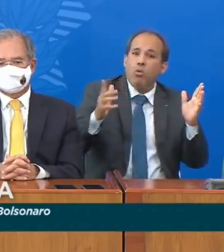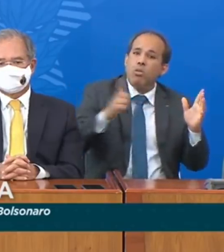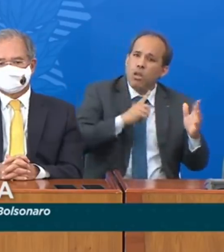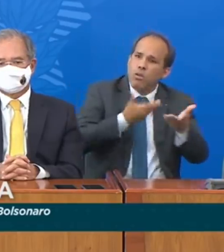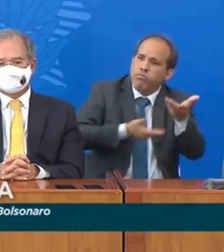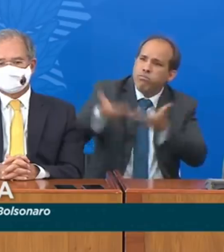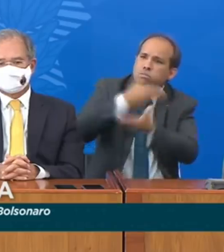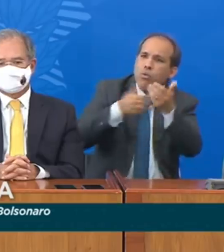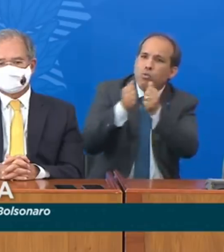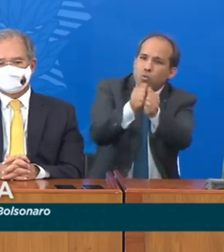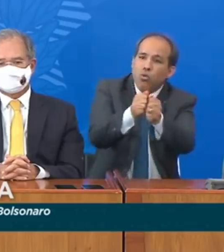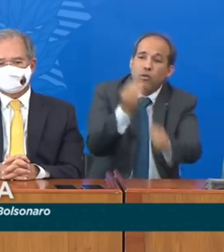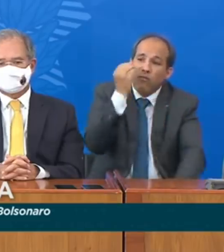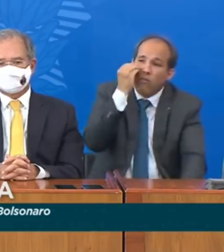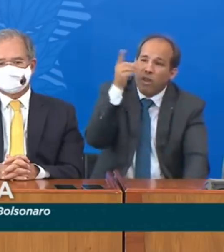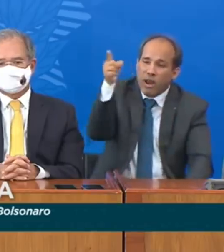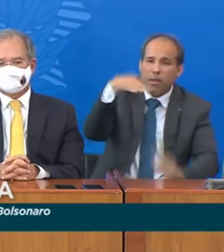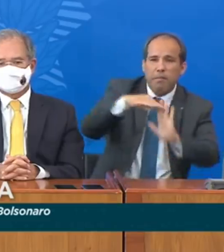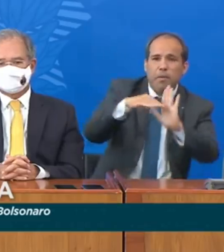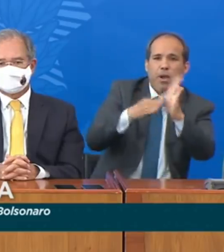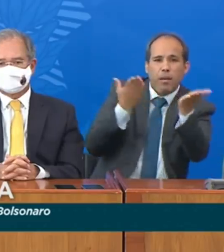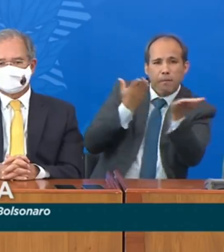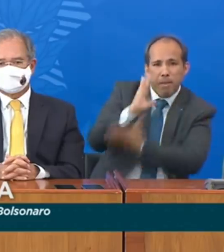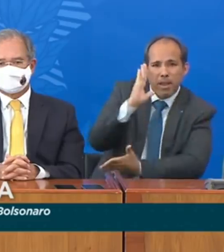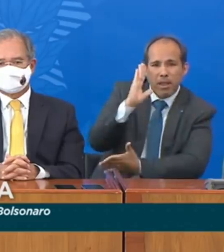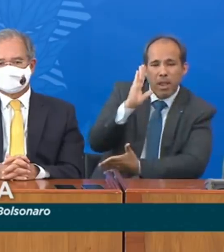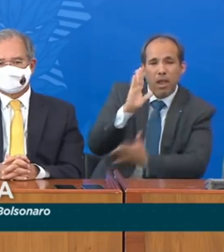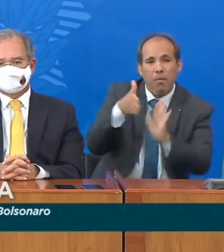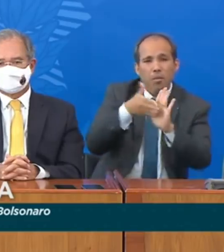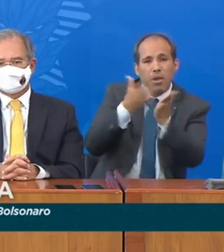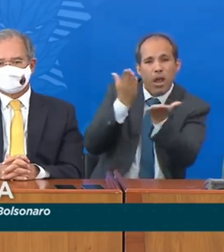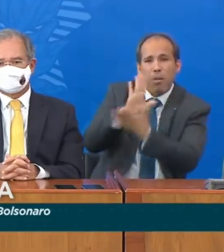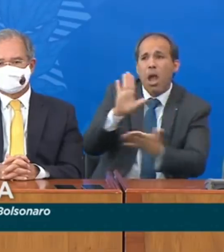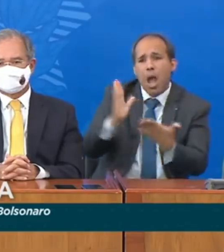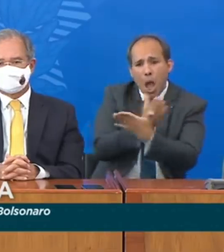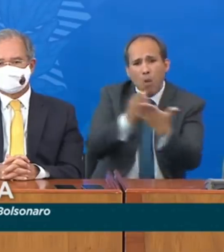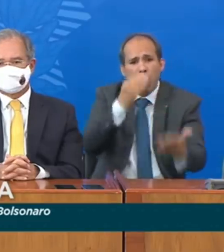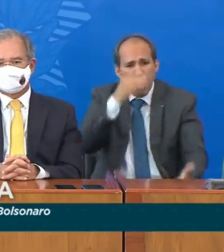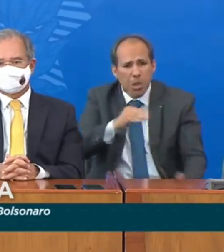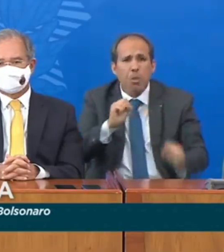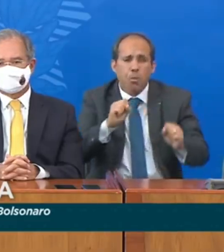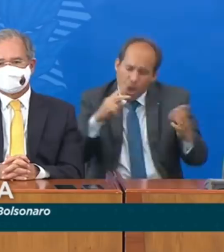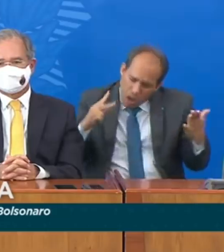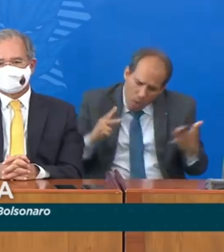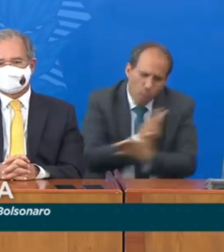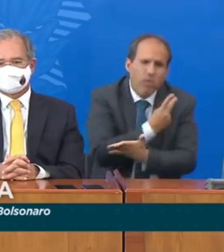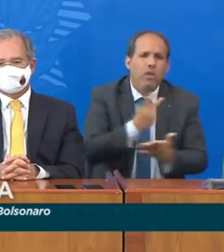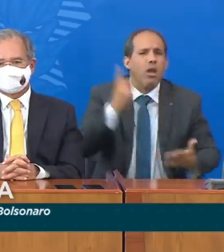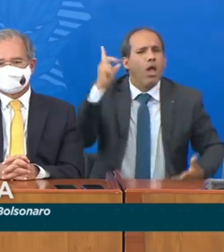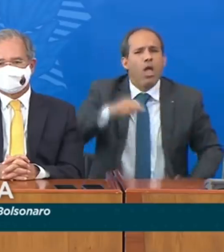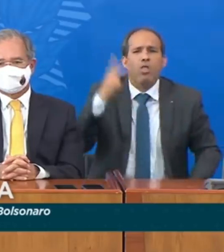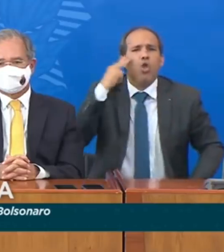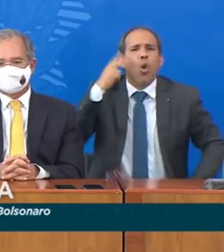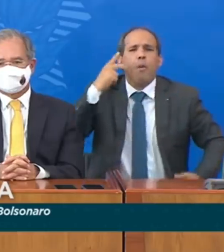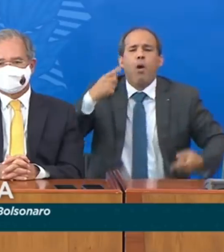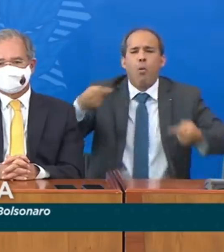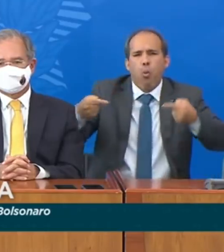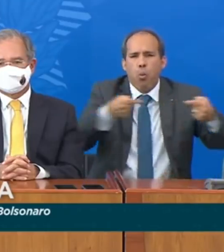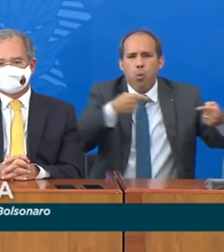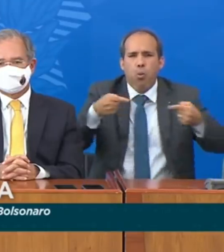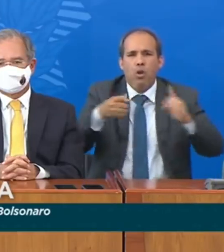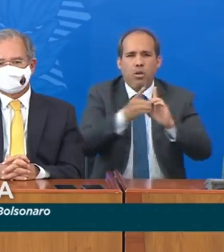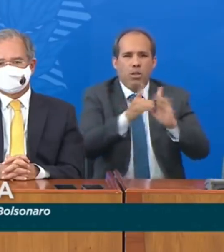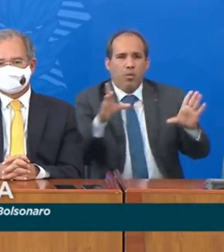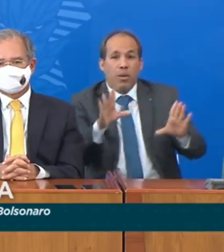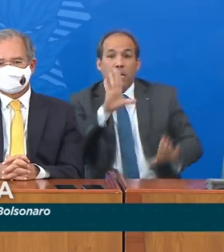de ver as propostas votadas. Algumas até sendo rejeitadas. Faz parte do jogo democrático.